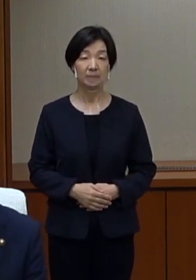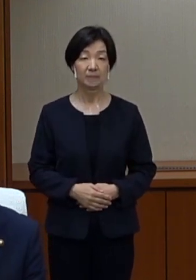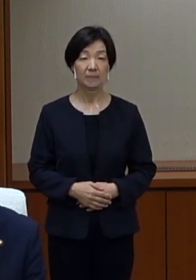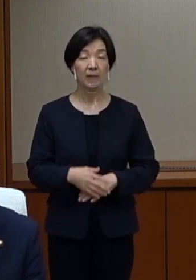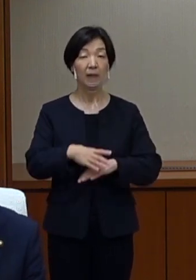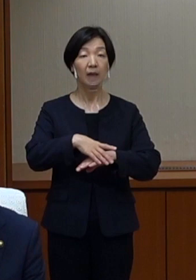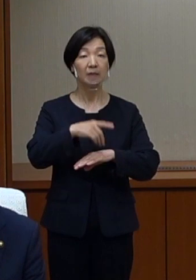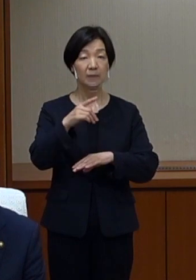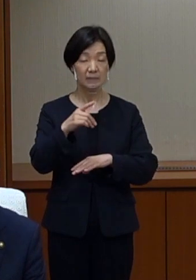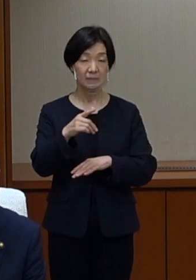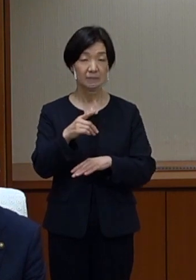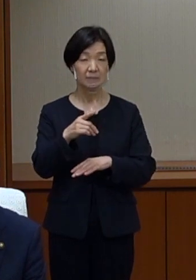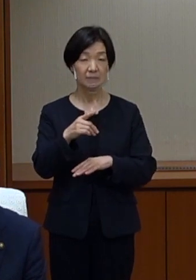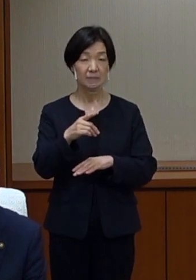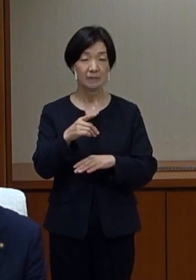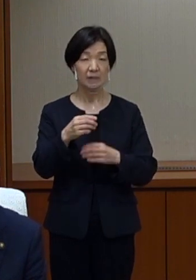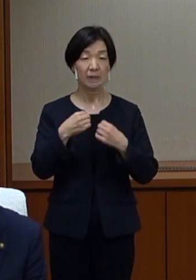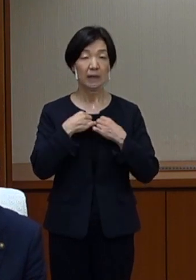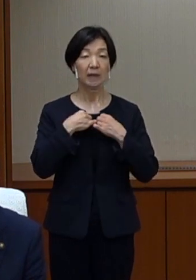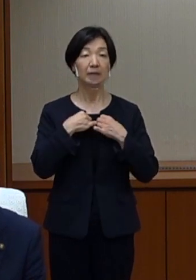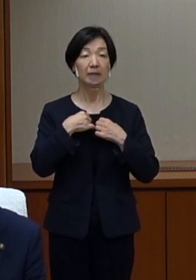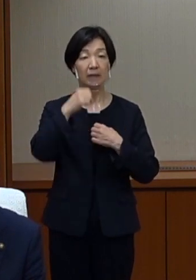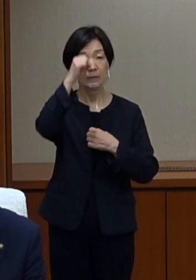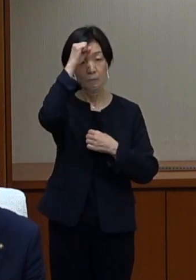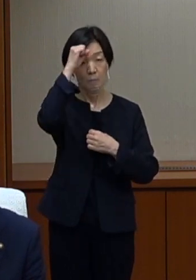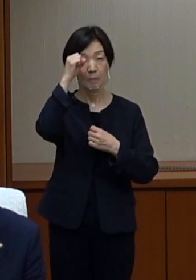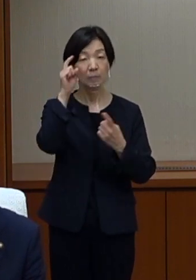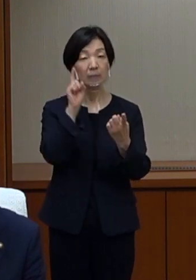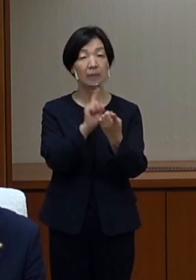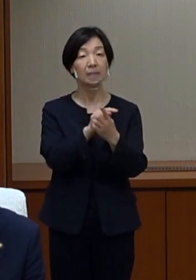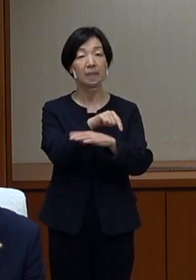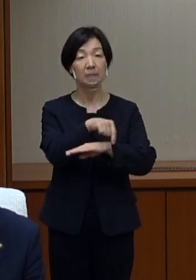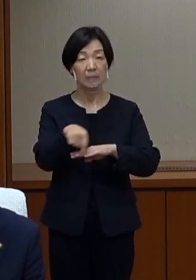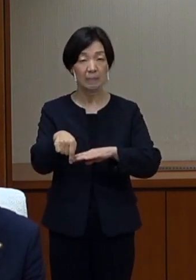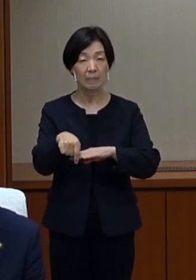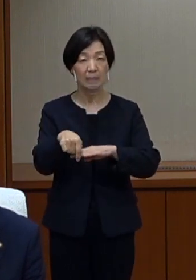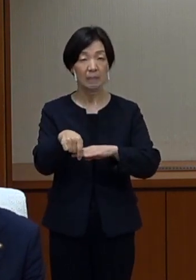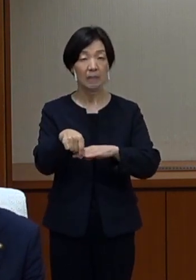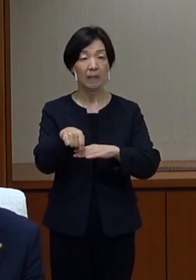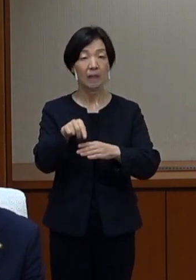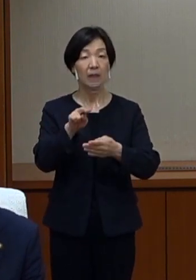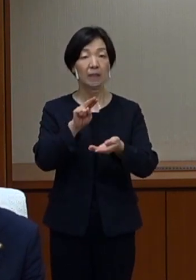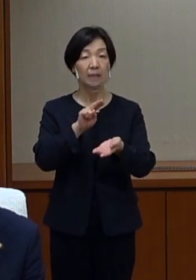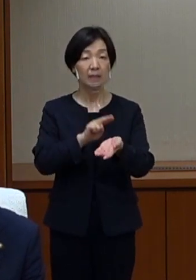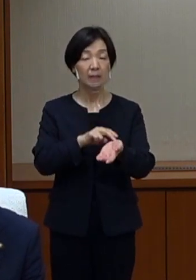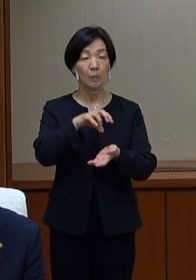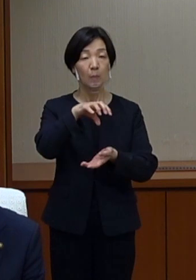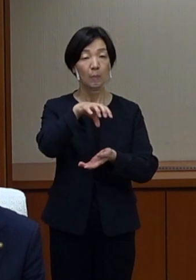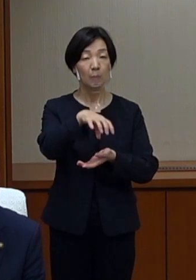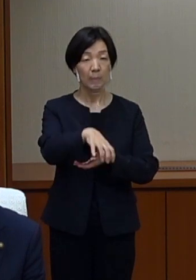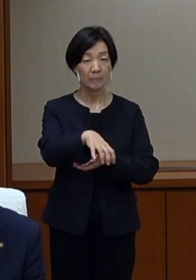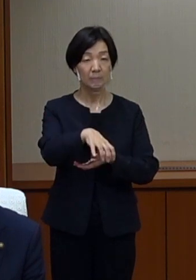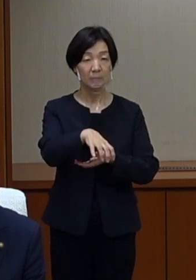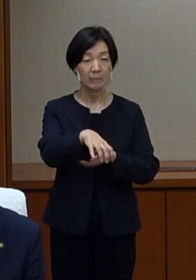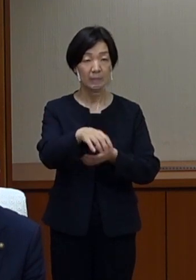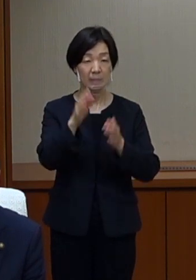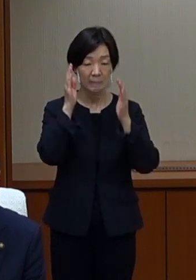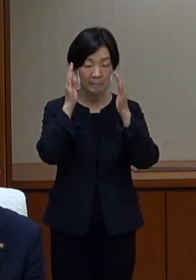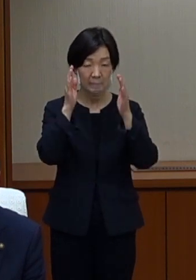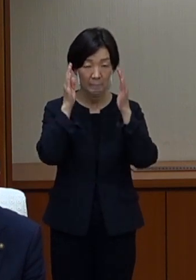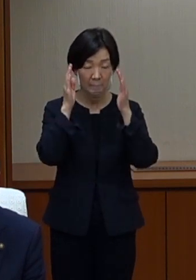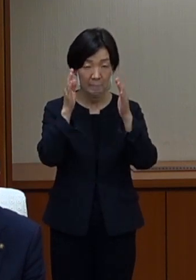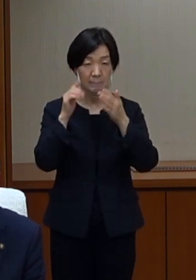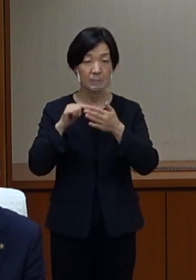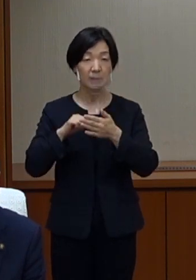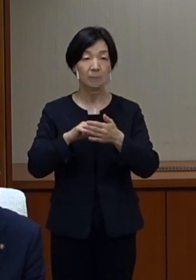はじめに感染症対策や医療の現場で献身的に